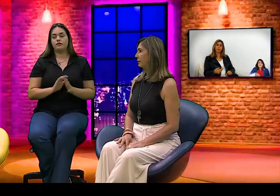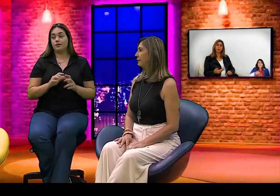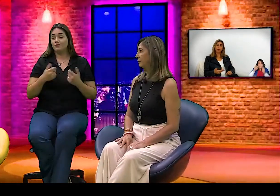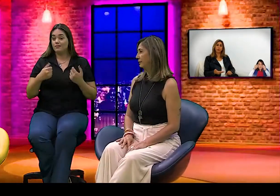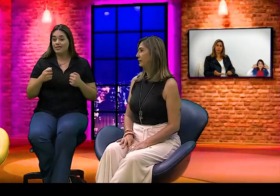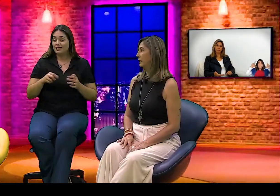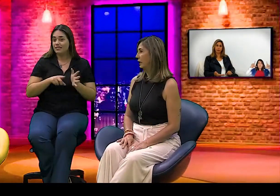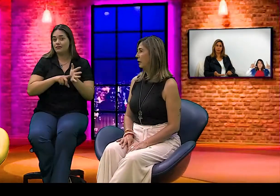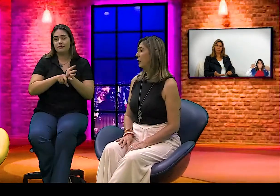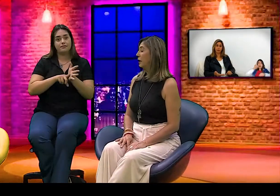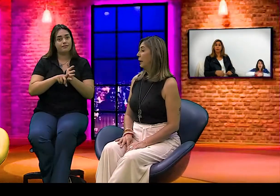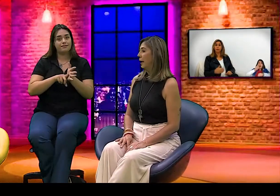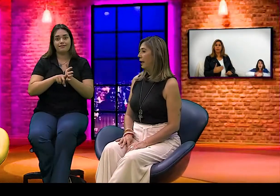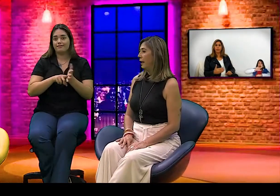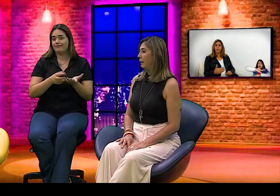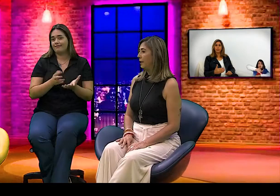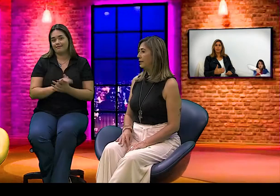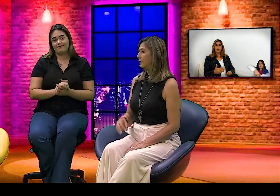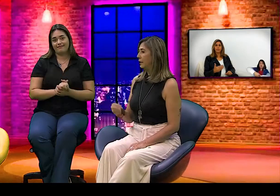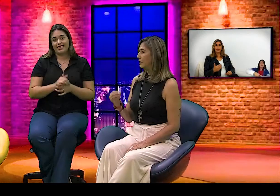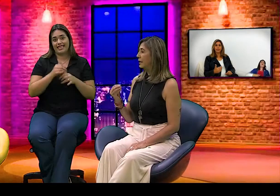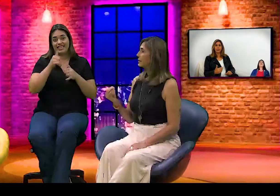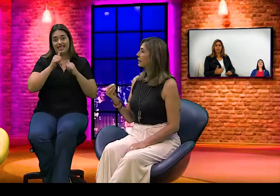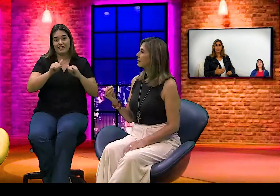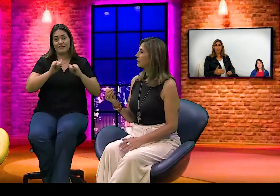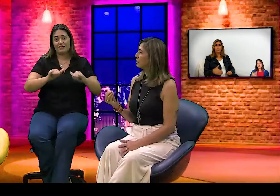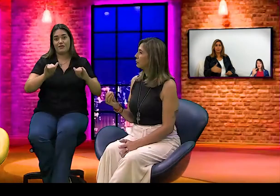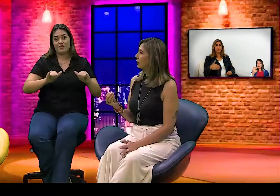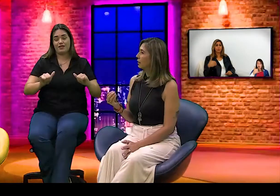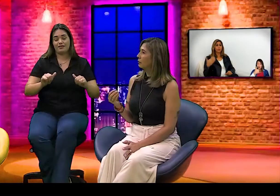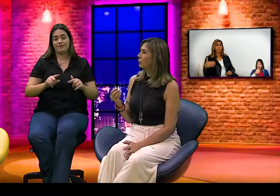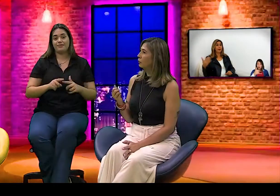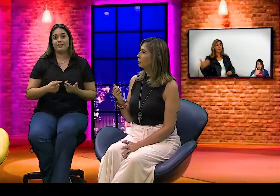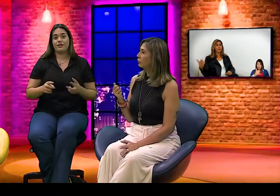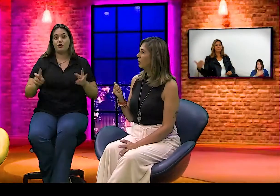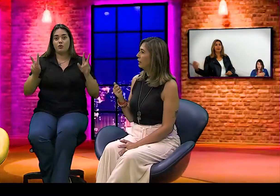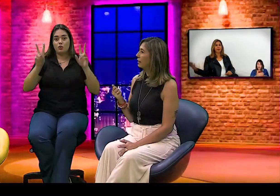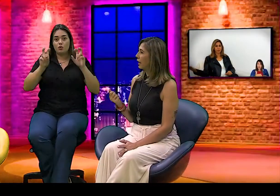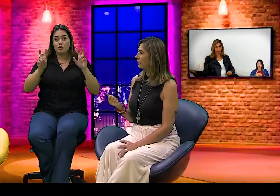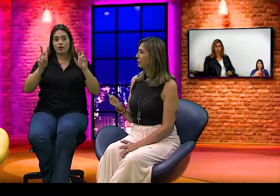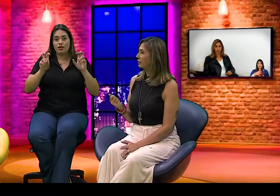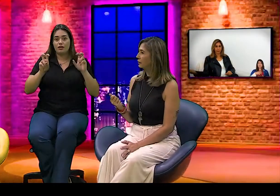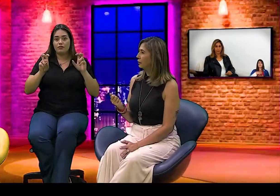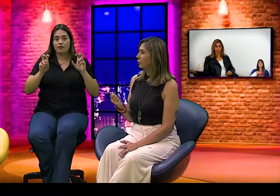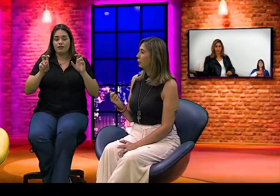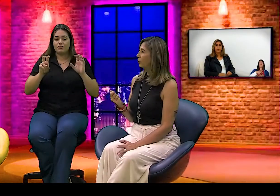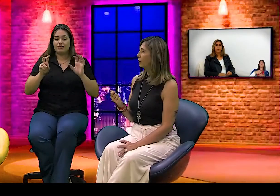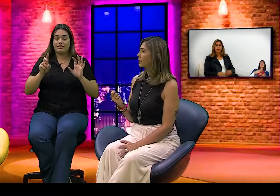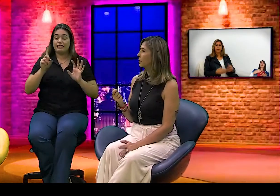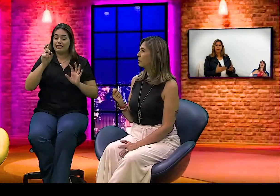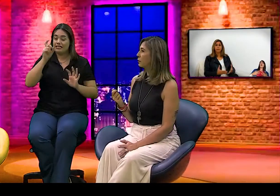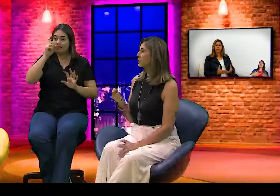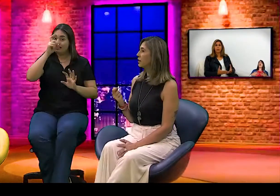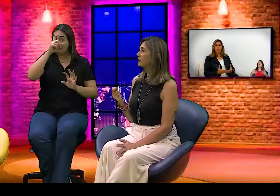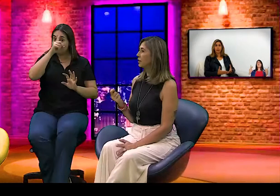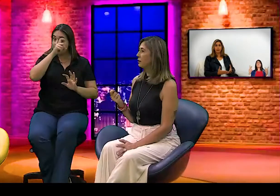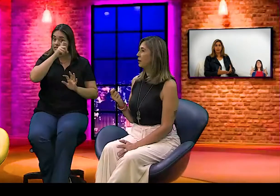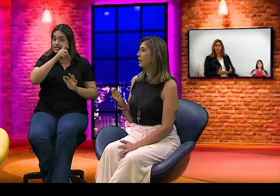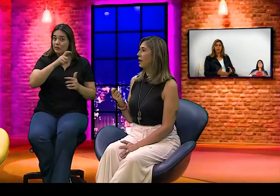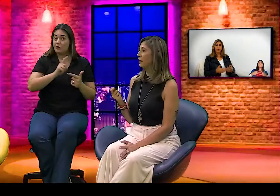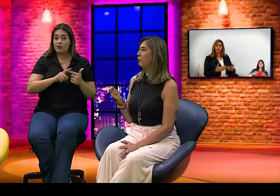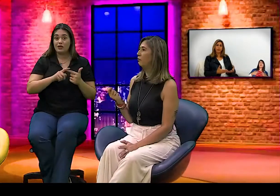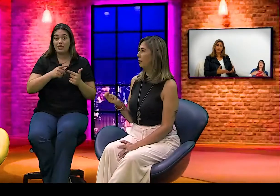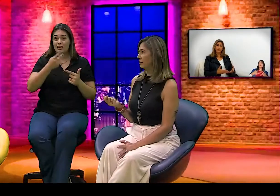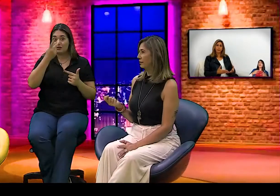Informar. Né? Mas essa questão, ela é muito delicada, porque as pessoas nem